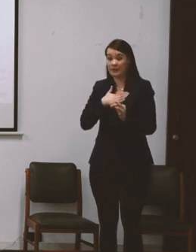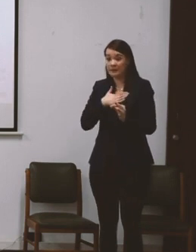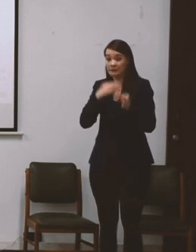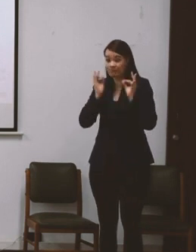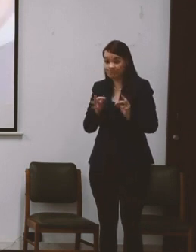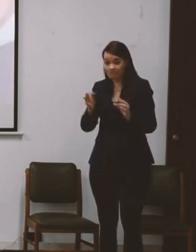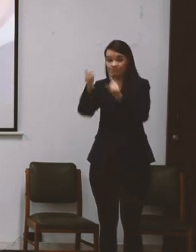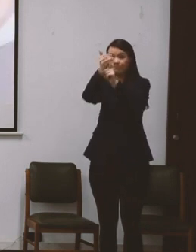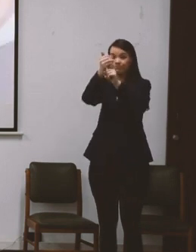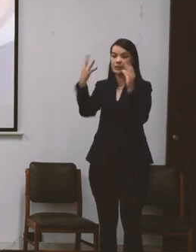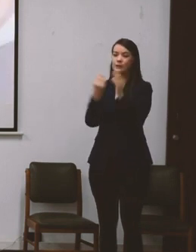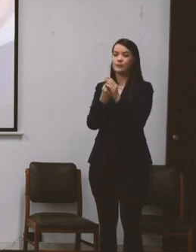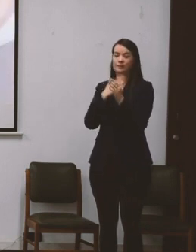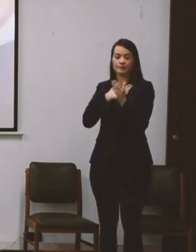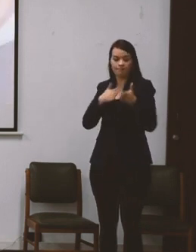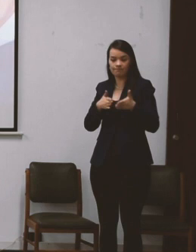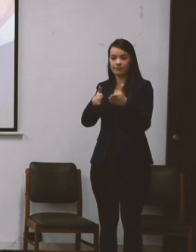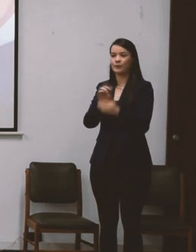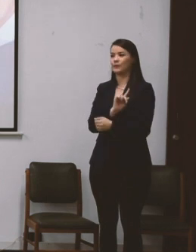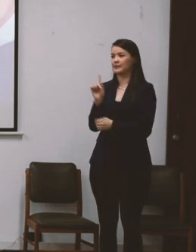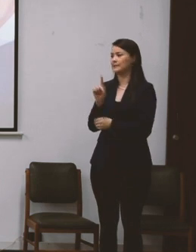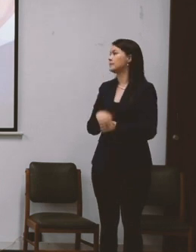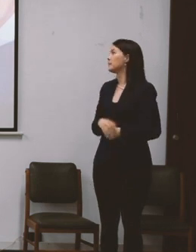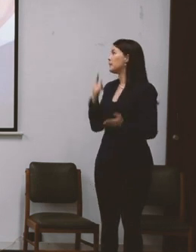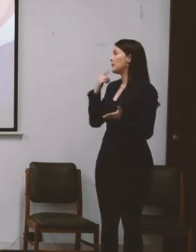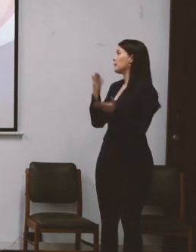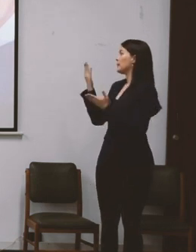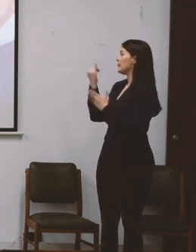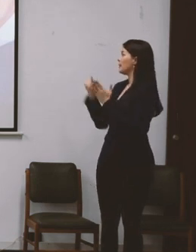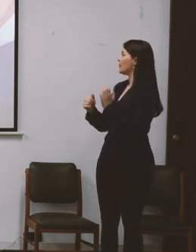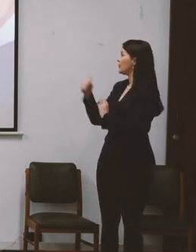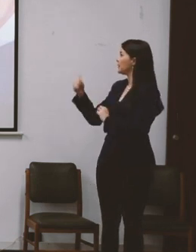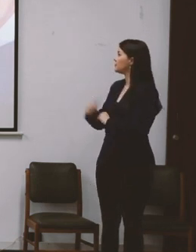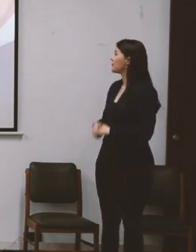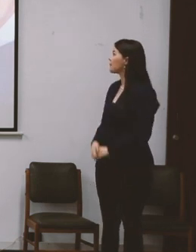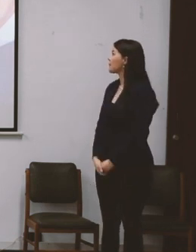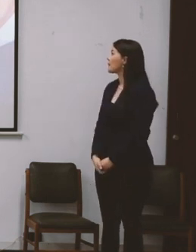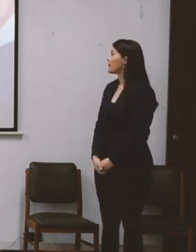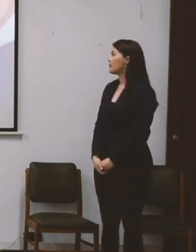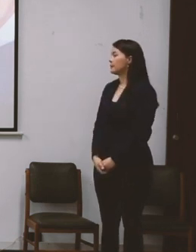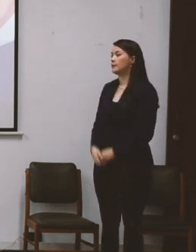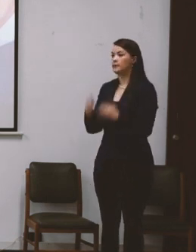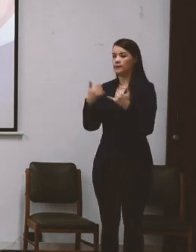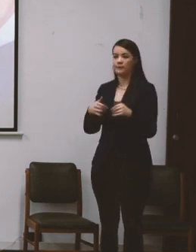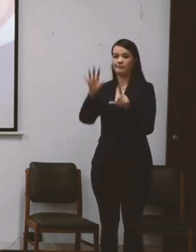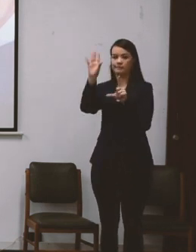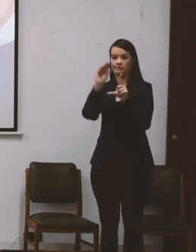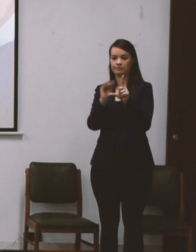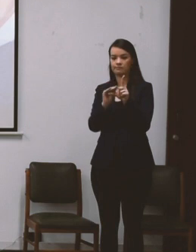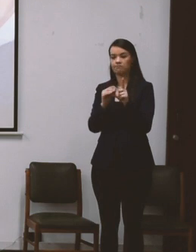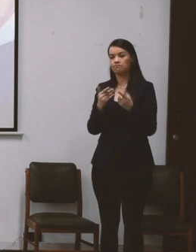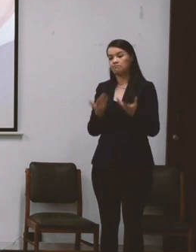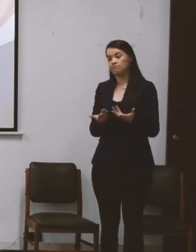inclusión. Entonces, en esta imagen que ven a continuación, y es con la que cierro la presentación, bueno,